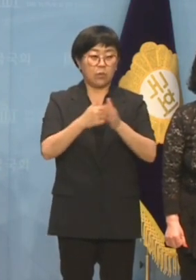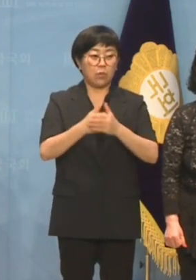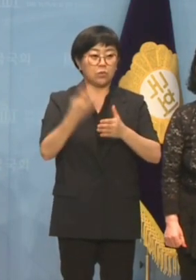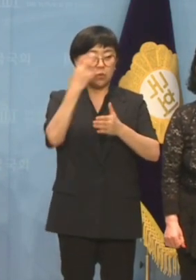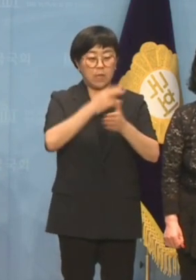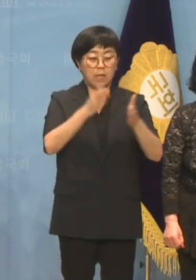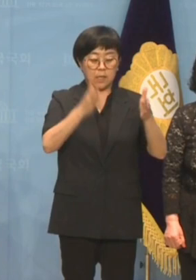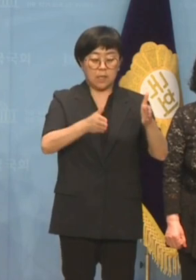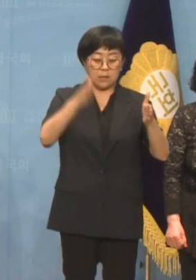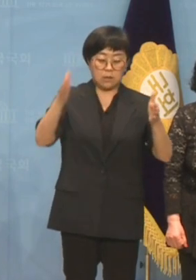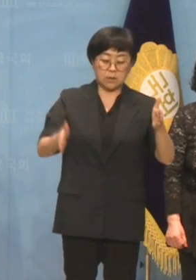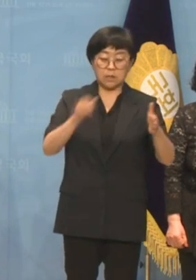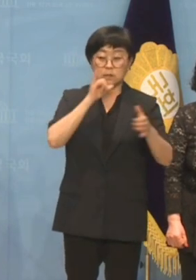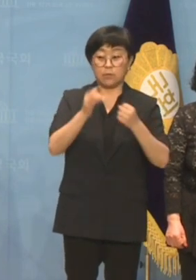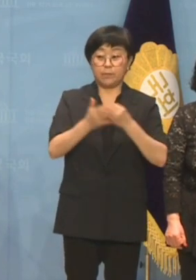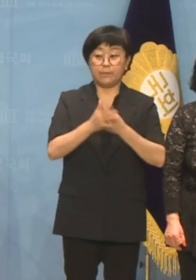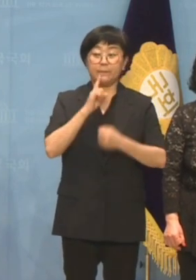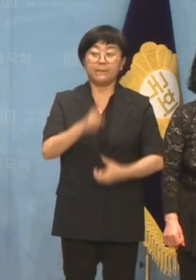연장 조항 등이나